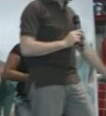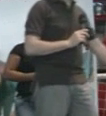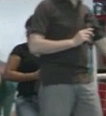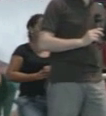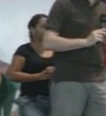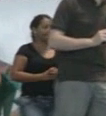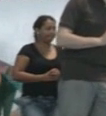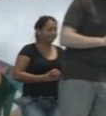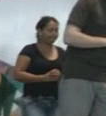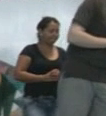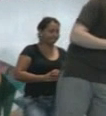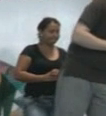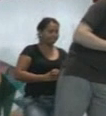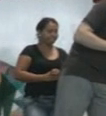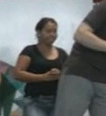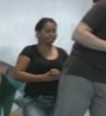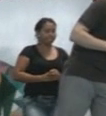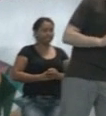Preparados?